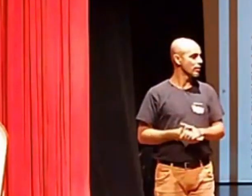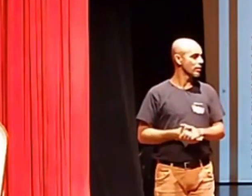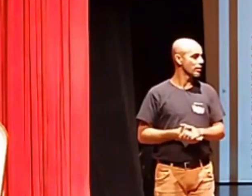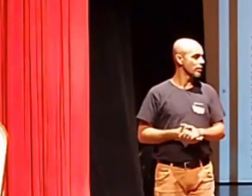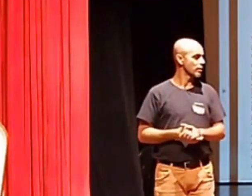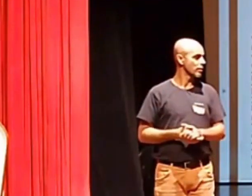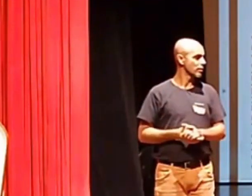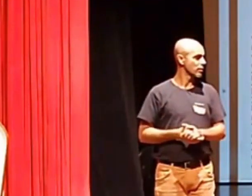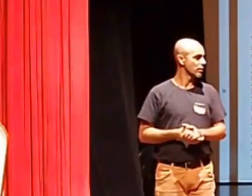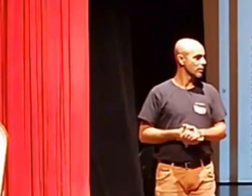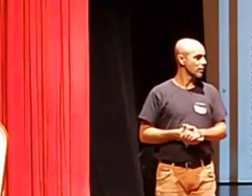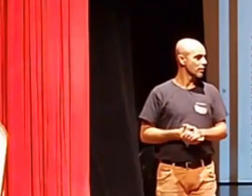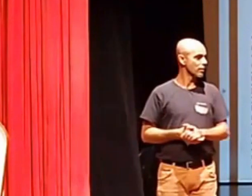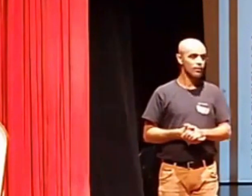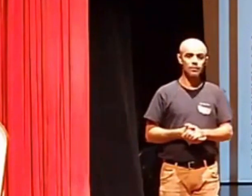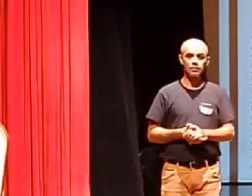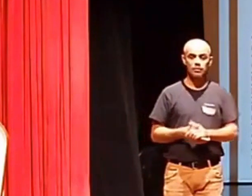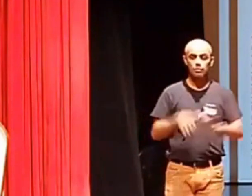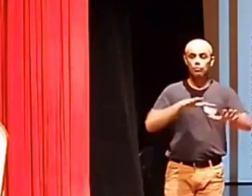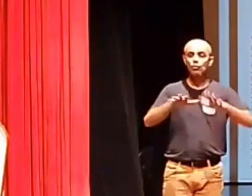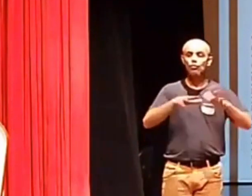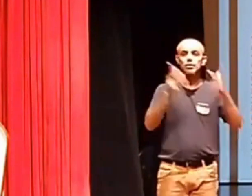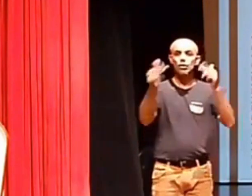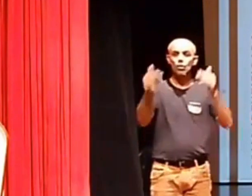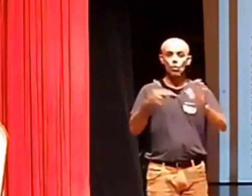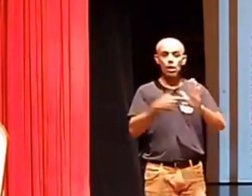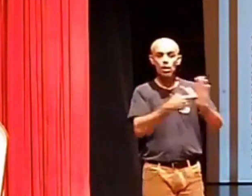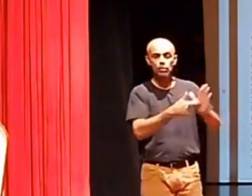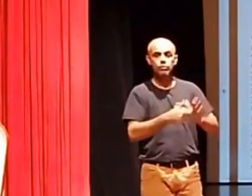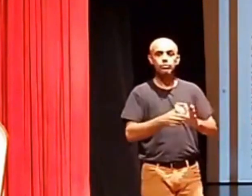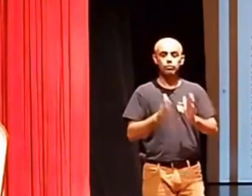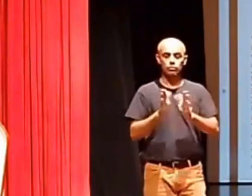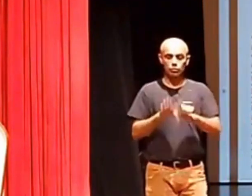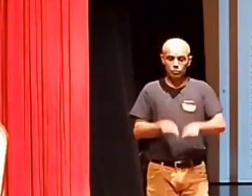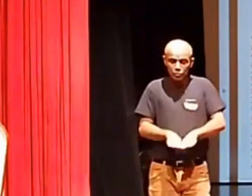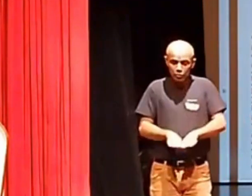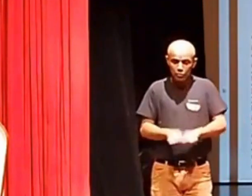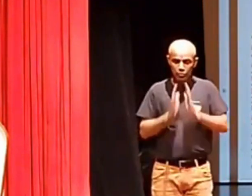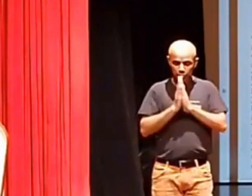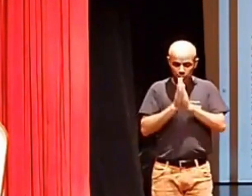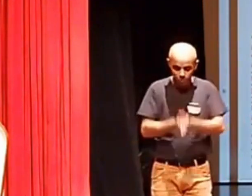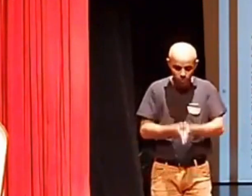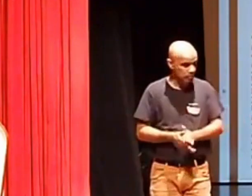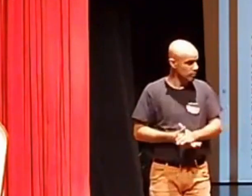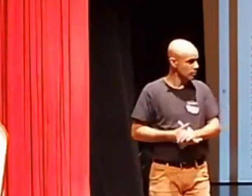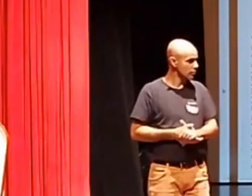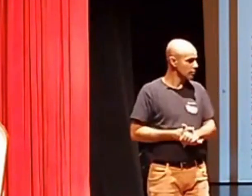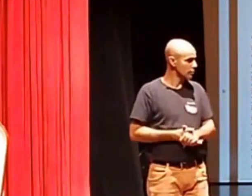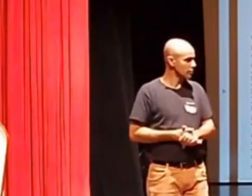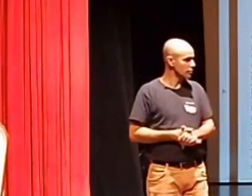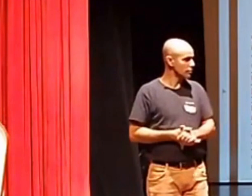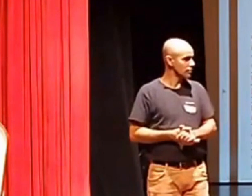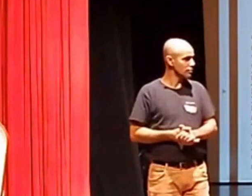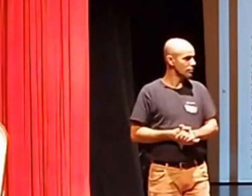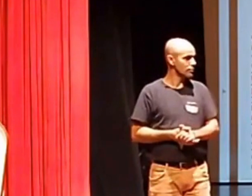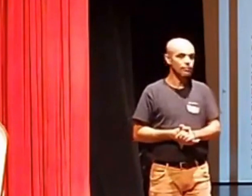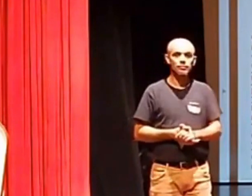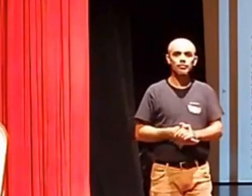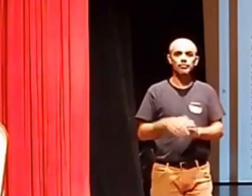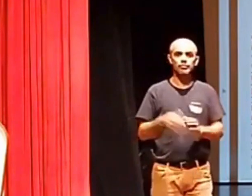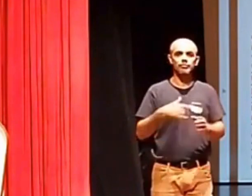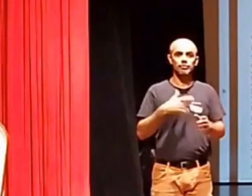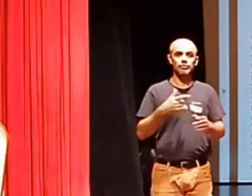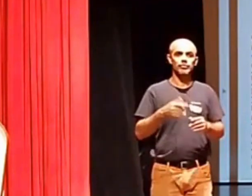Faz o mesmo movimento, doutora Maria Lúcia. Junta as mãozinhas, flexiona o tronco para frente. Conforme essa criança vai descendo, eu não vou fazer ela